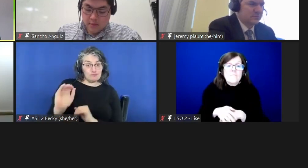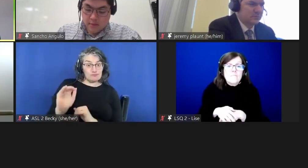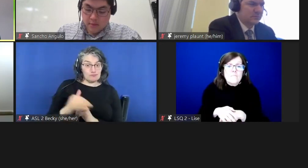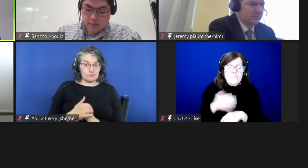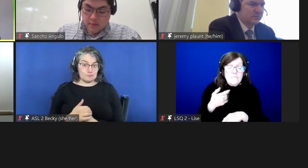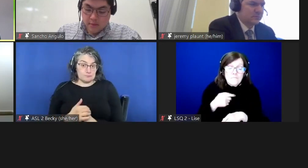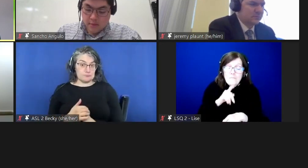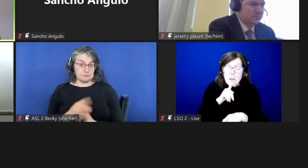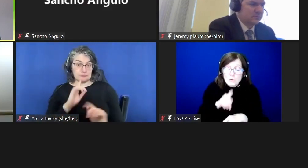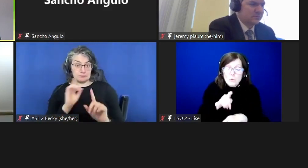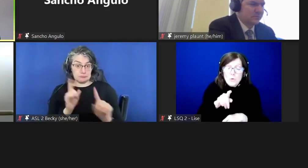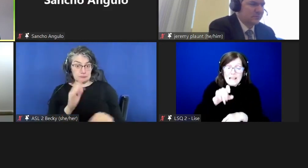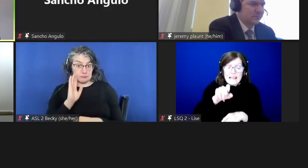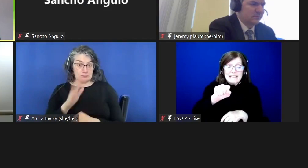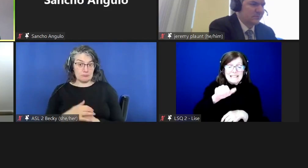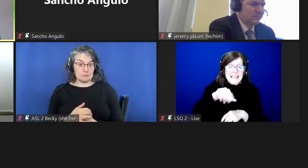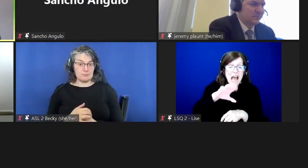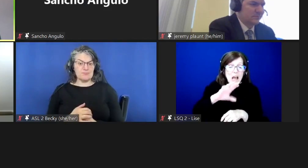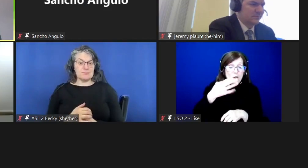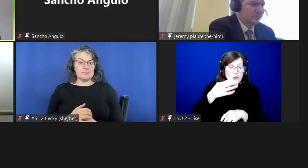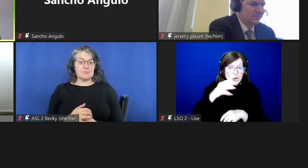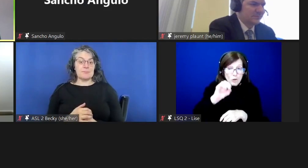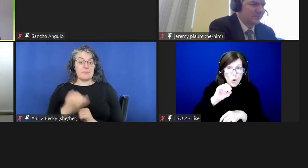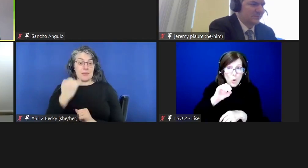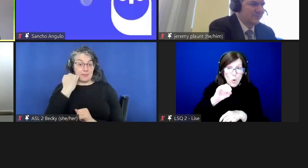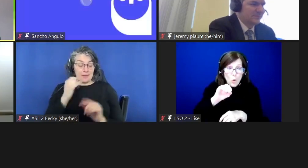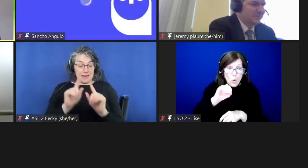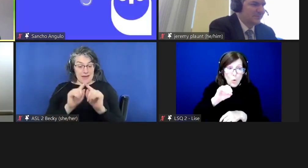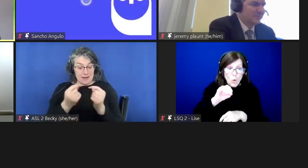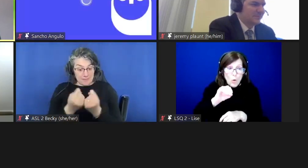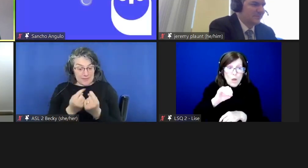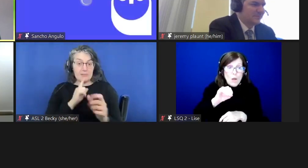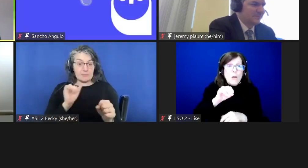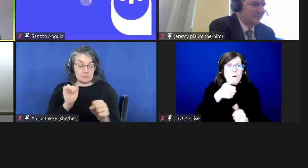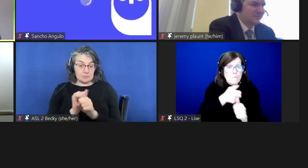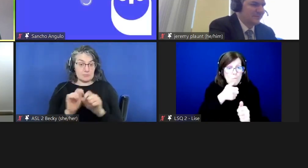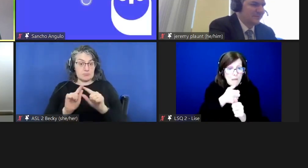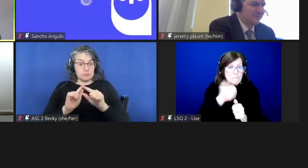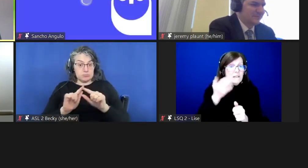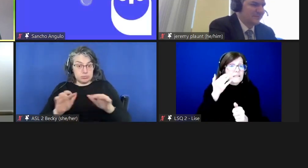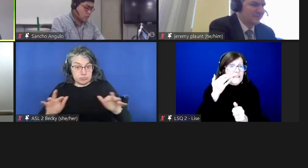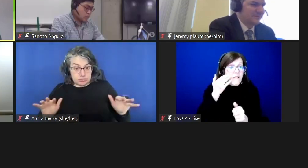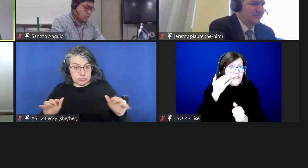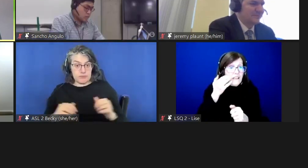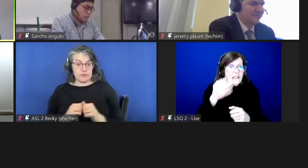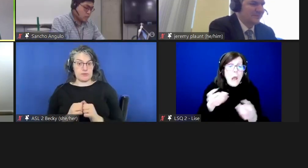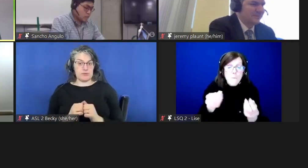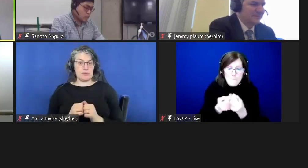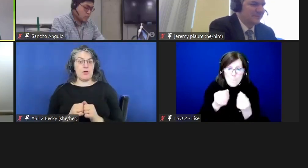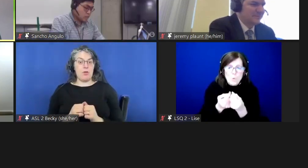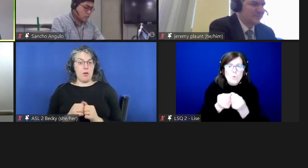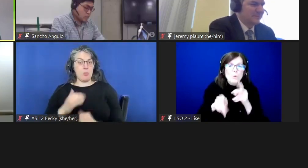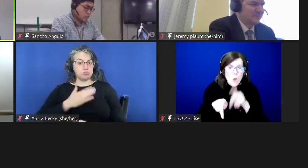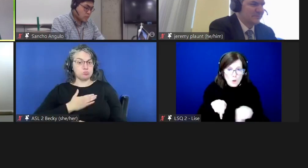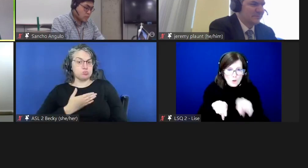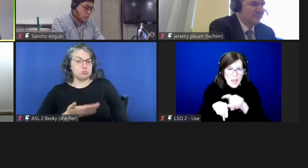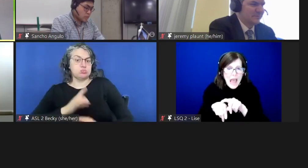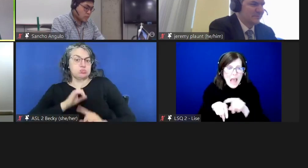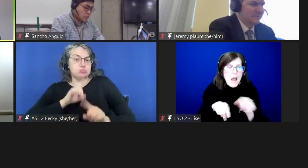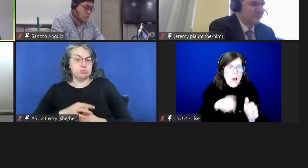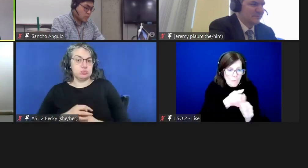que vous savez qu'il y a quantité de gens auxquels vous, vous savez pouvoir vous